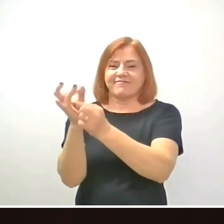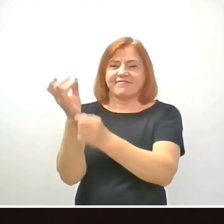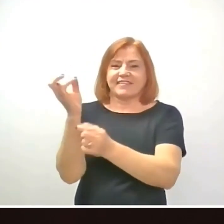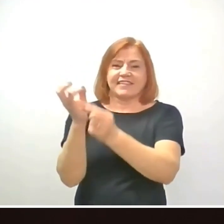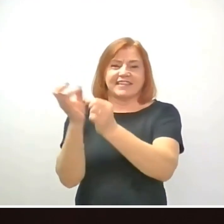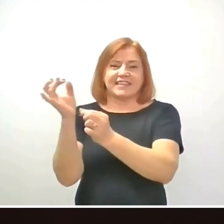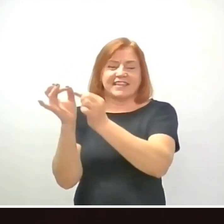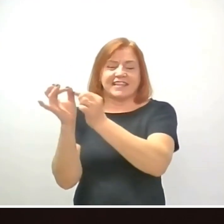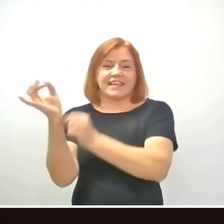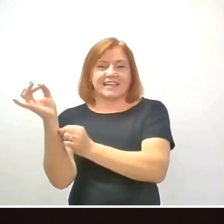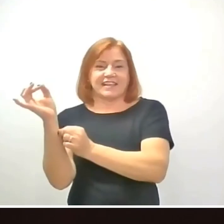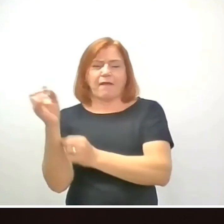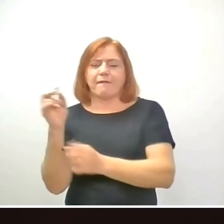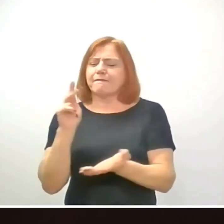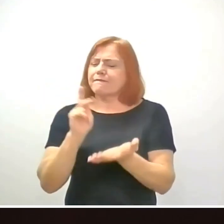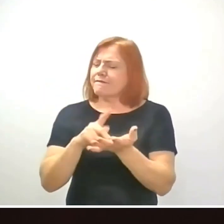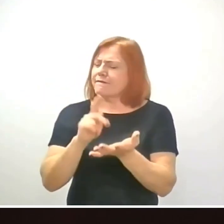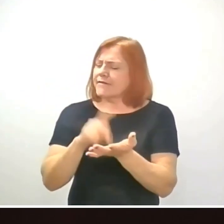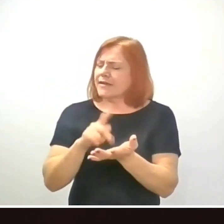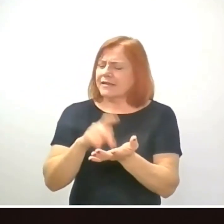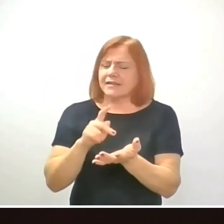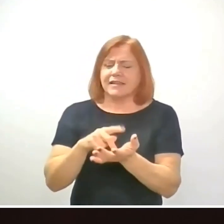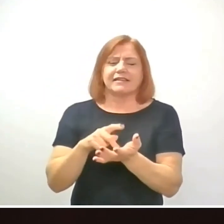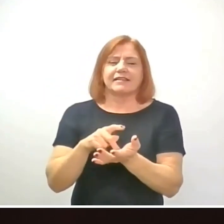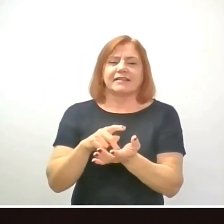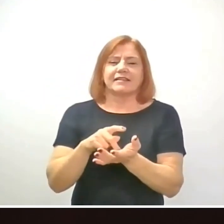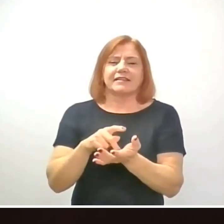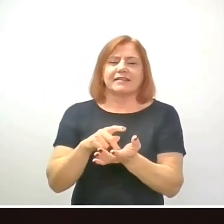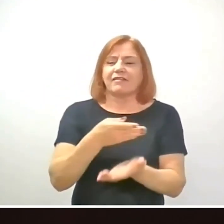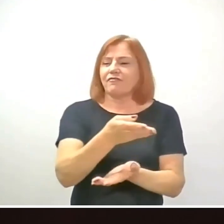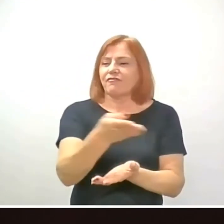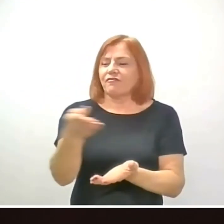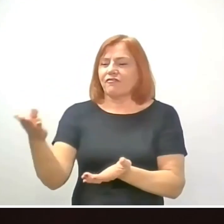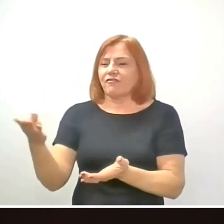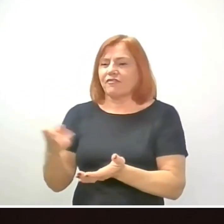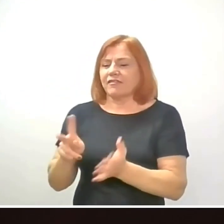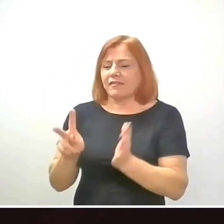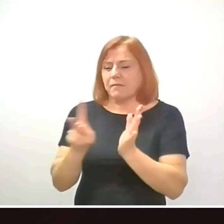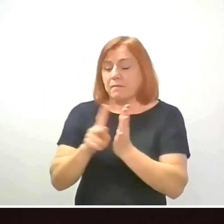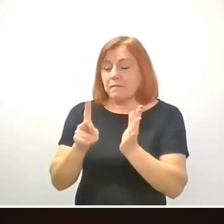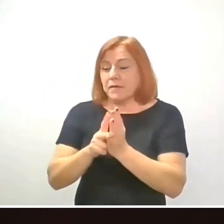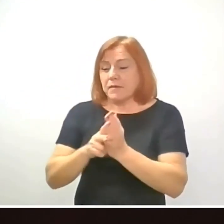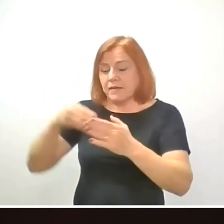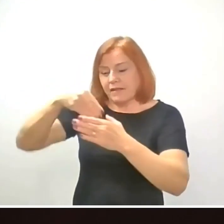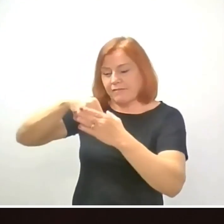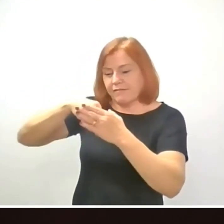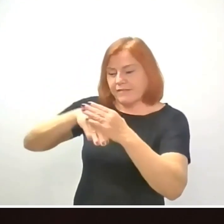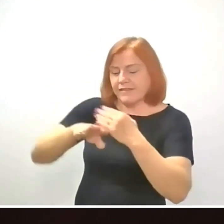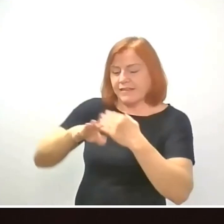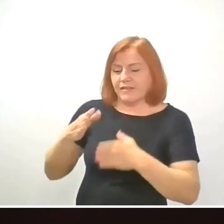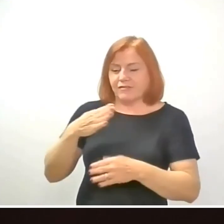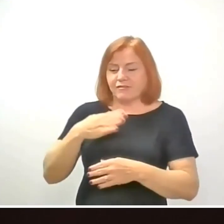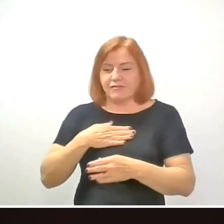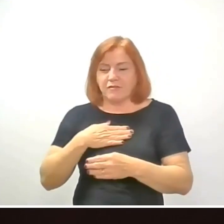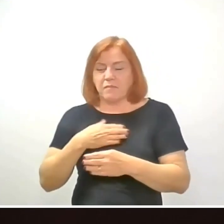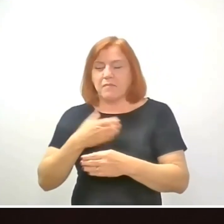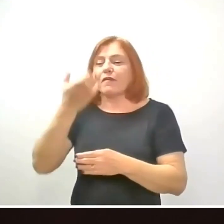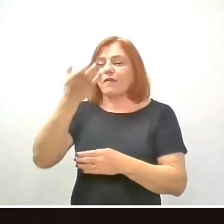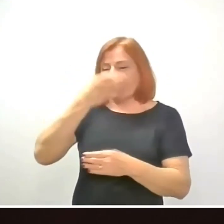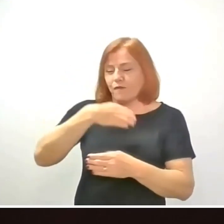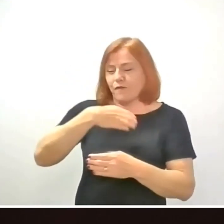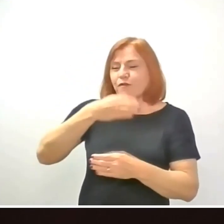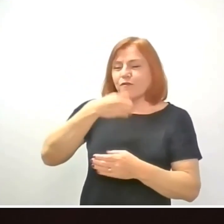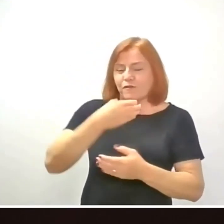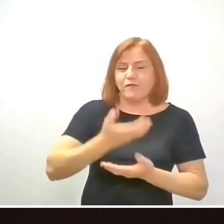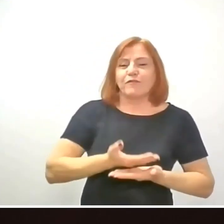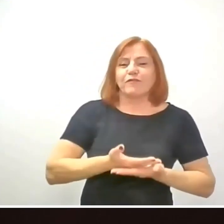nele, esse dá muito fruto, e porque sem mim nada podeis fazer.